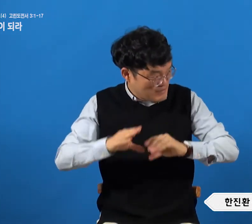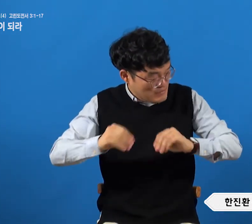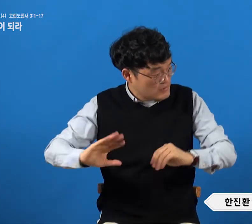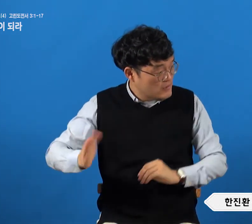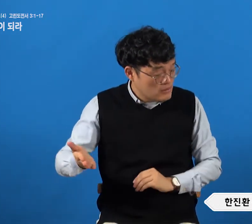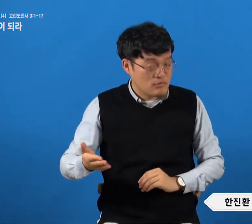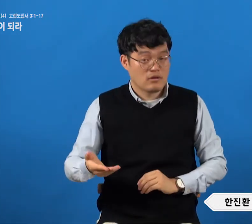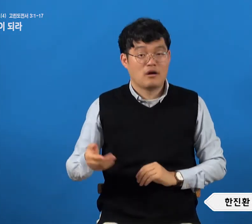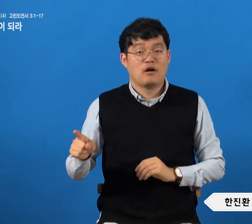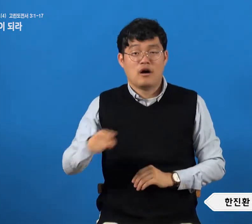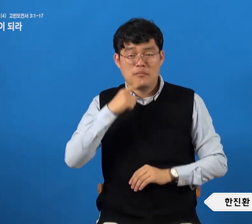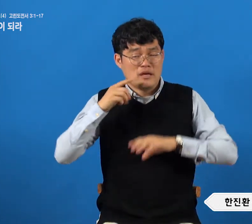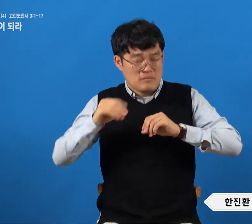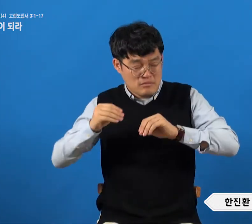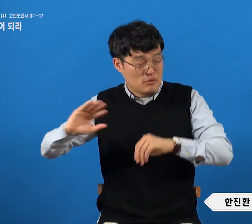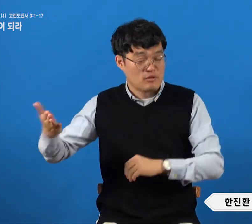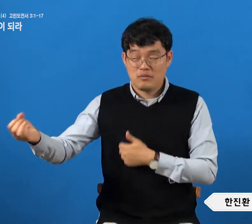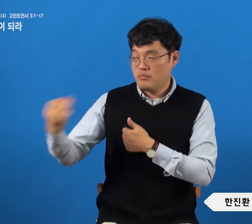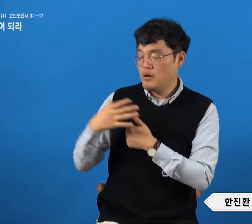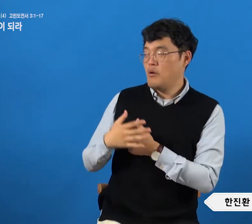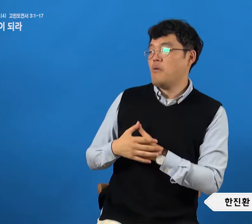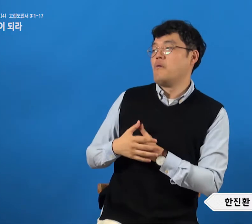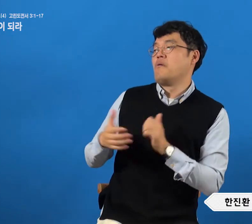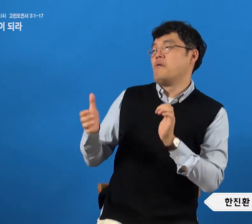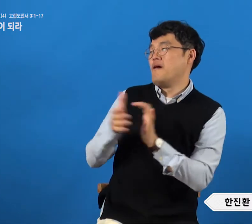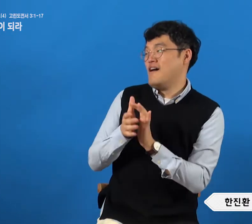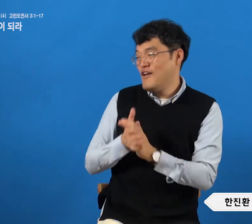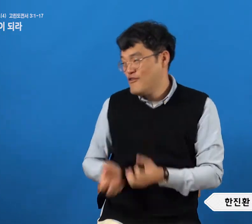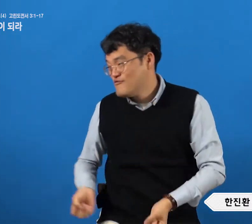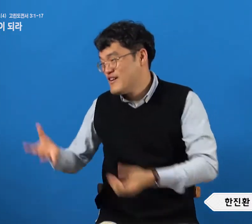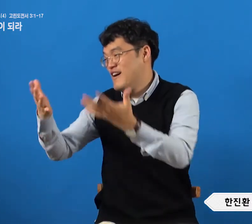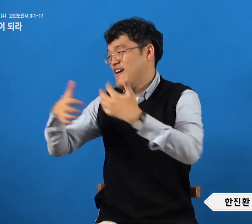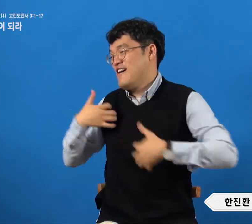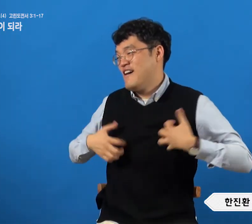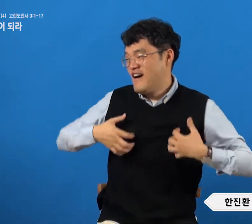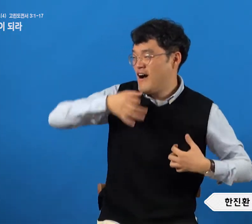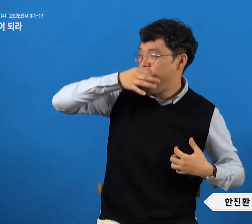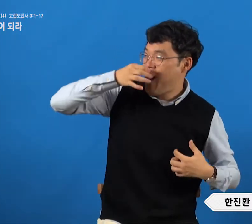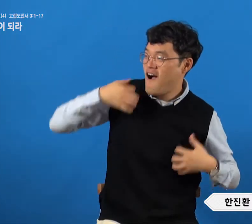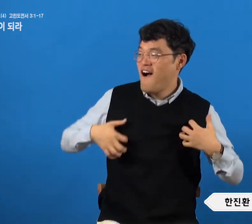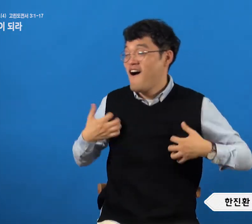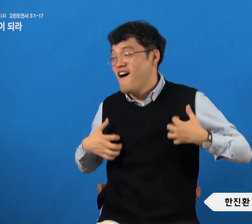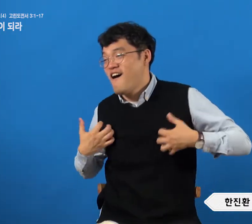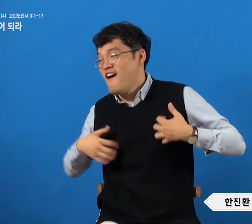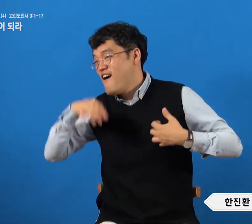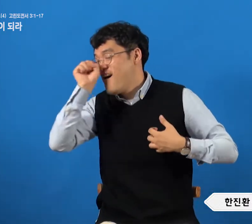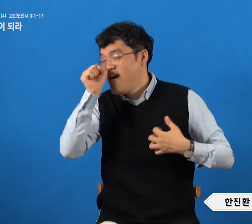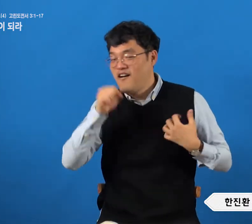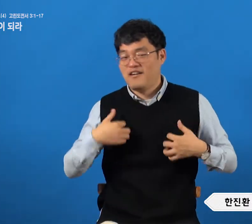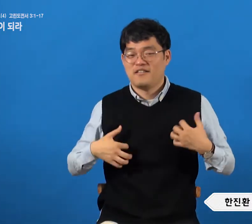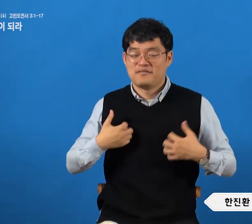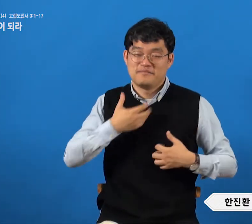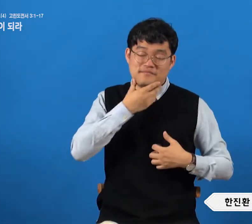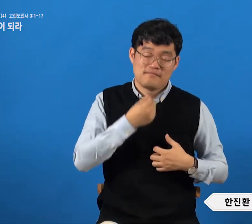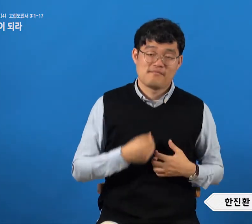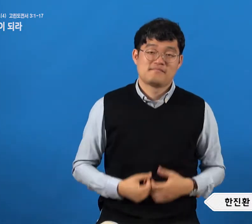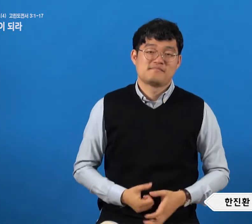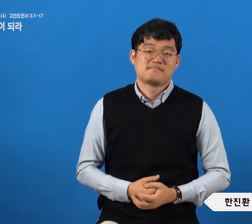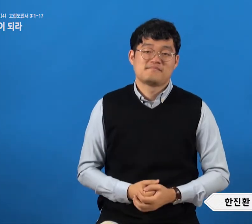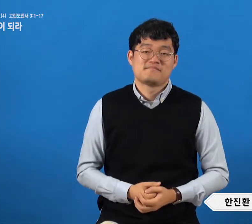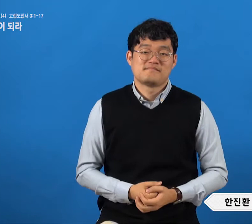멎었습니다. 극적으로 멎었습니다. 목사님도 순간적으로 너무 기뻐서 할렐루야